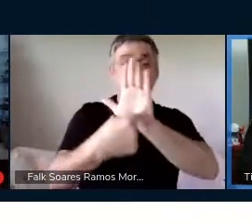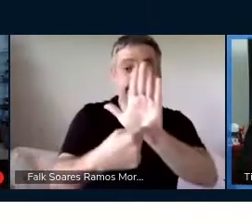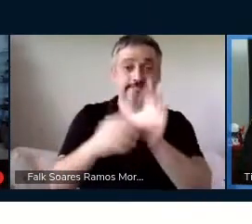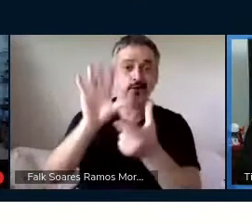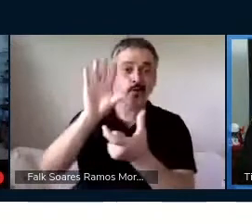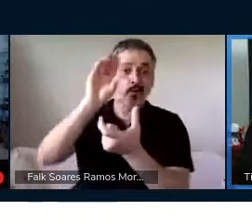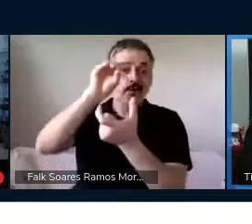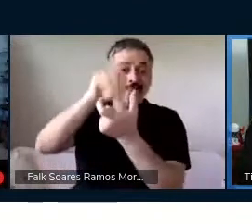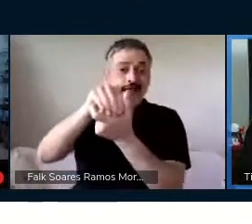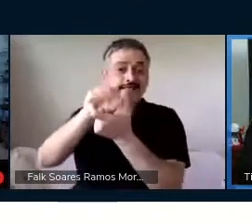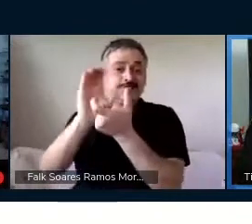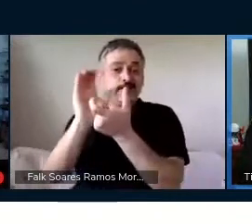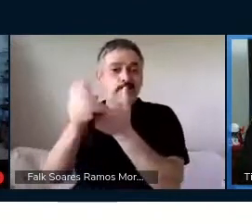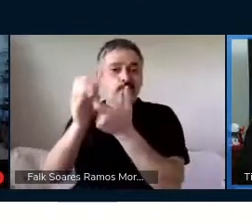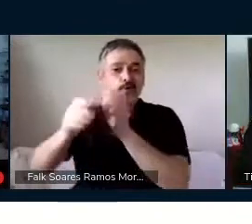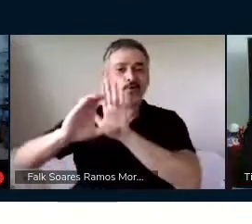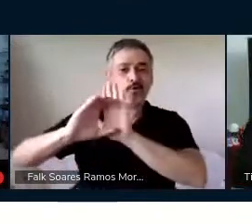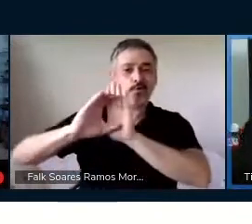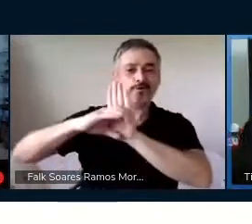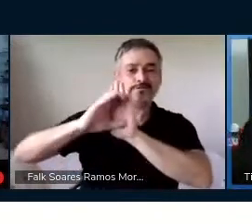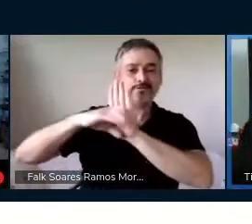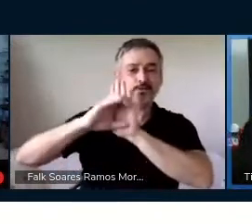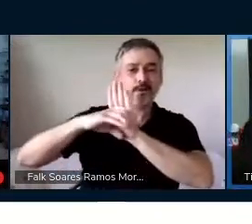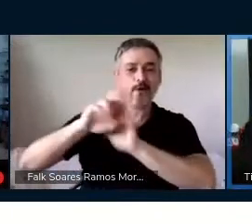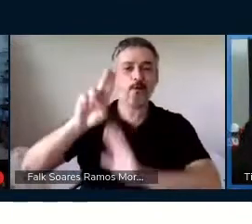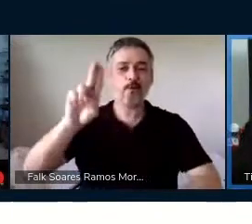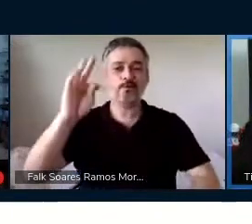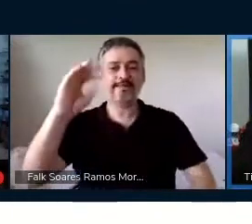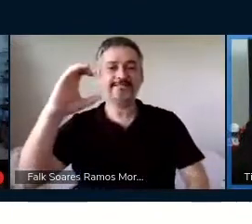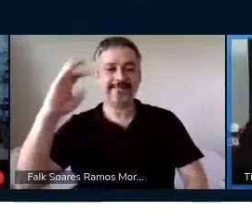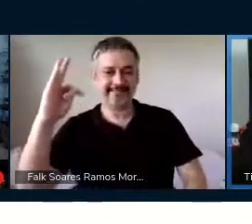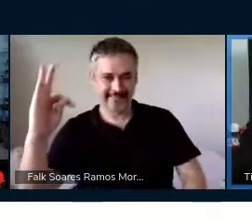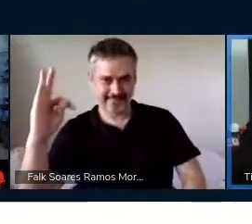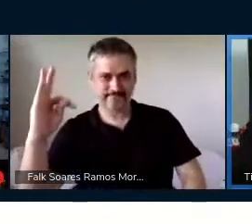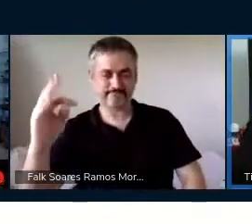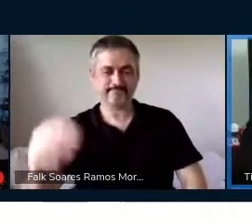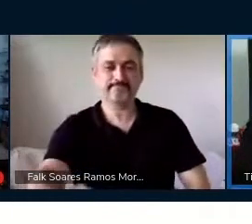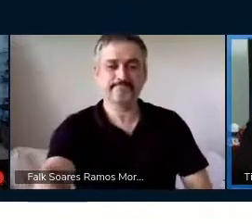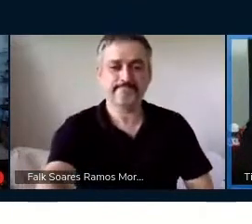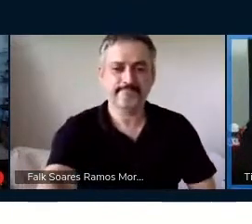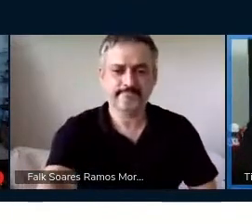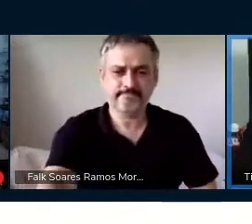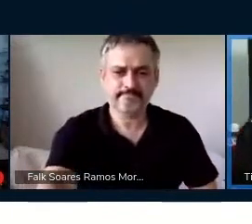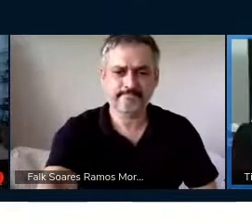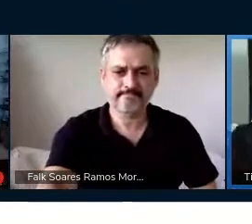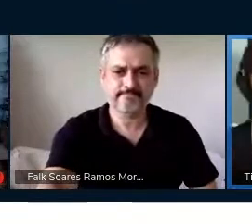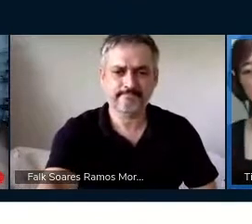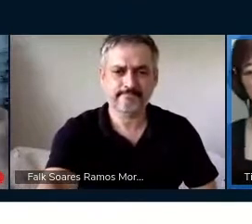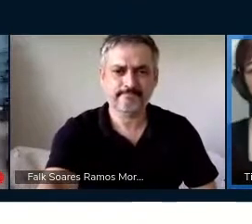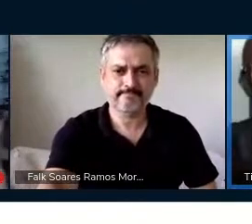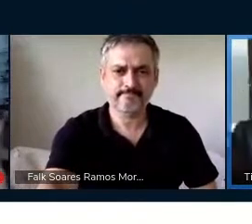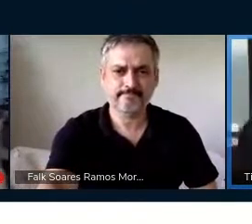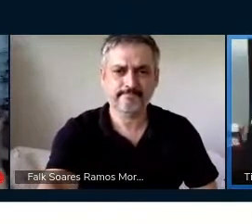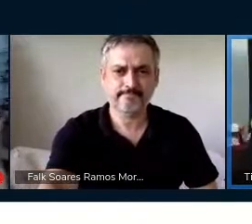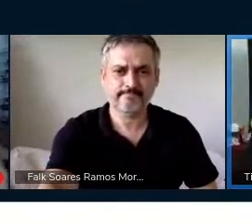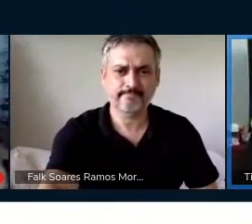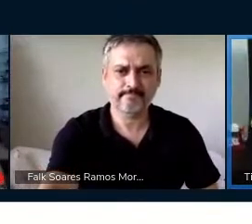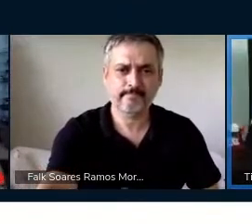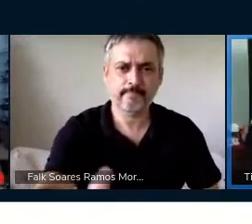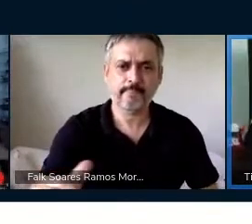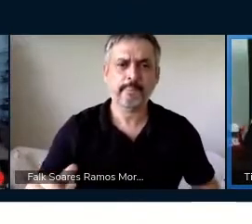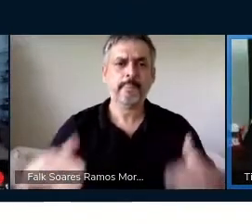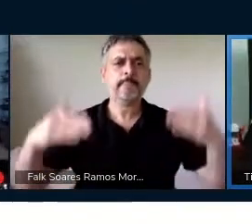consubstanciaram a nossa também. Então, com a apresentação da unidade terminológica conceitual por